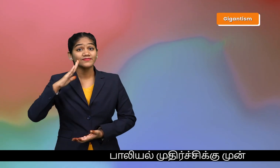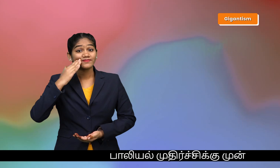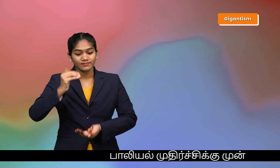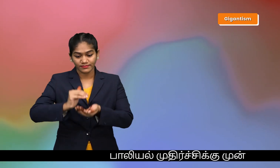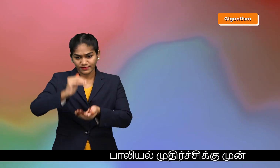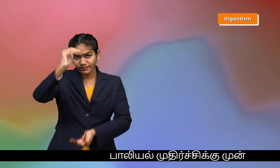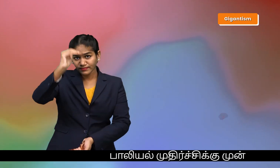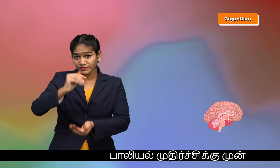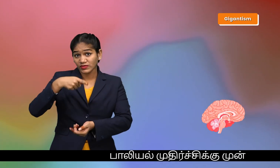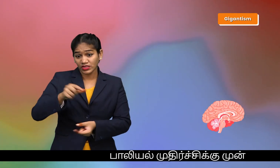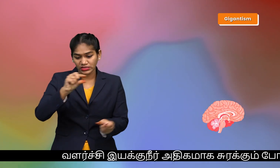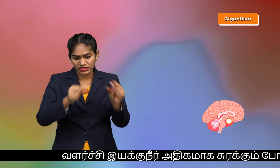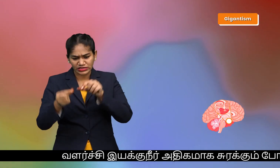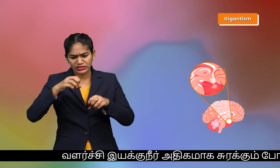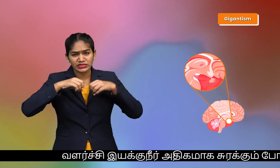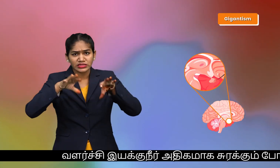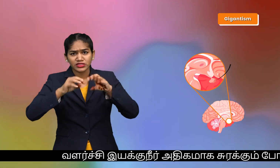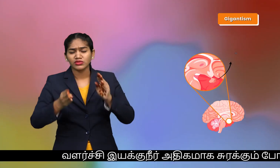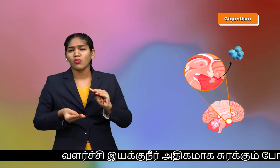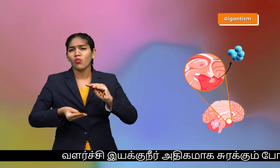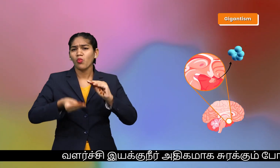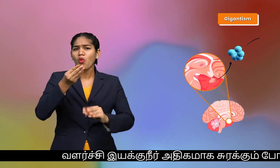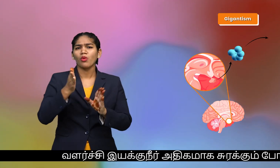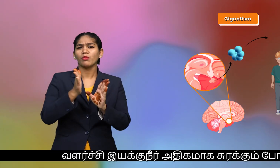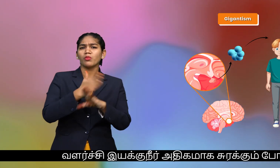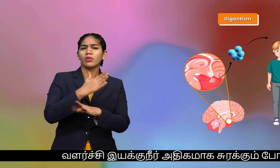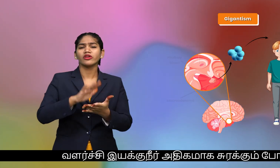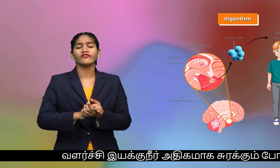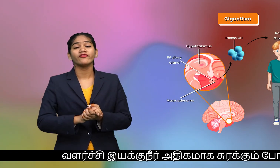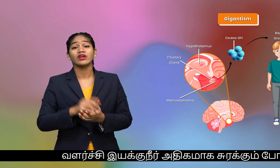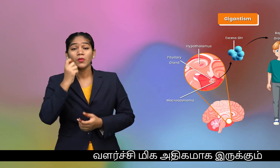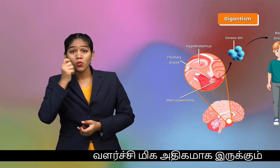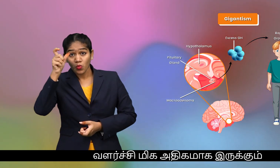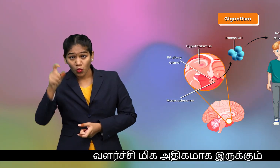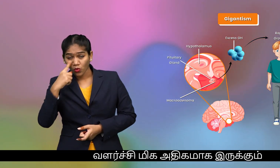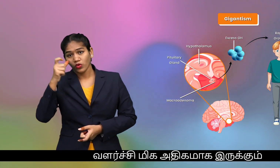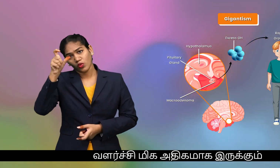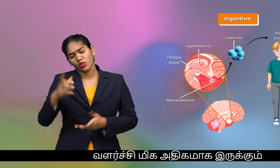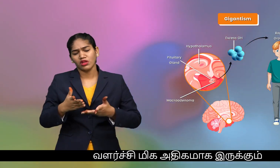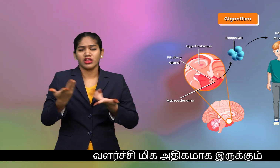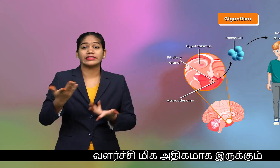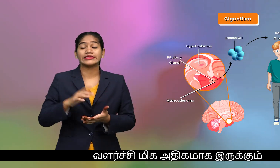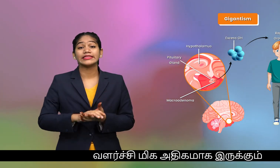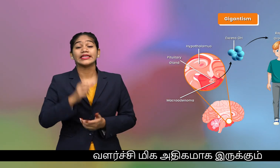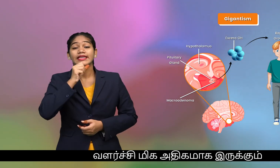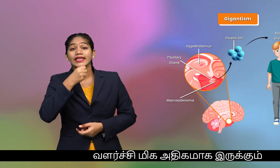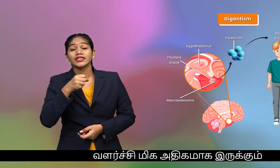பாலியல் முதிர்ச்சிக்கு முன் வளர்ச்சி இயக்குநீர் அதிகமாக சுரக்கும்போது வளர்ச்சி மிக அதிகமாக இருக்கும்